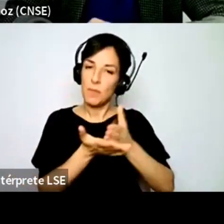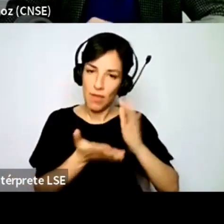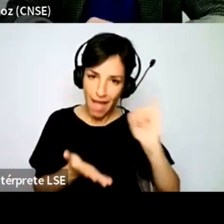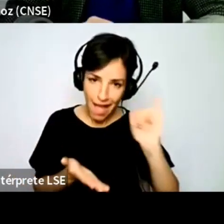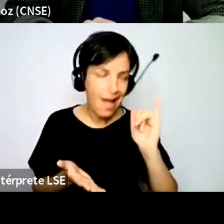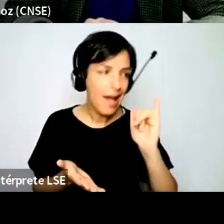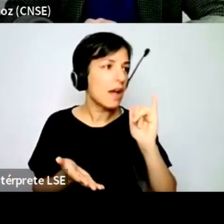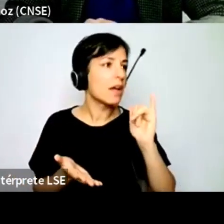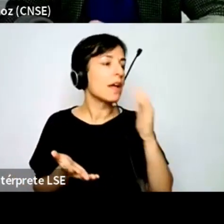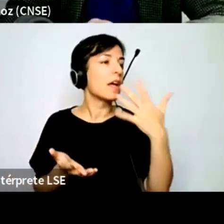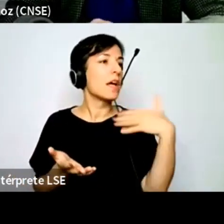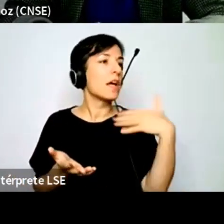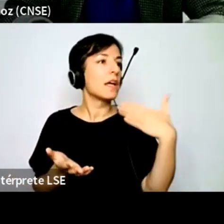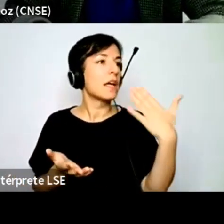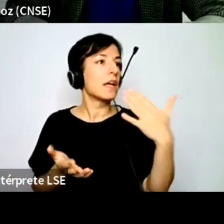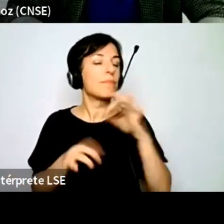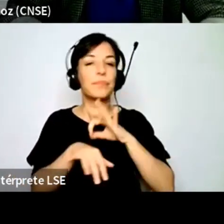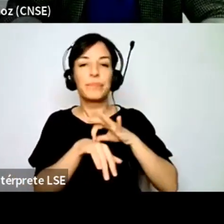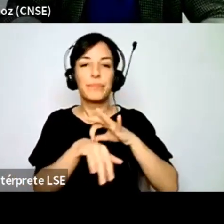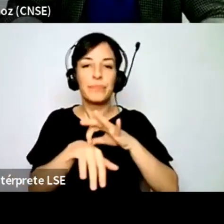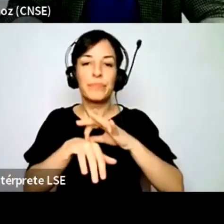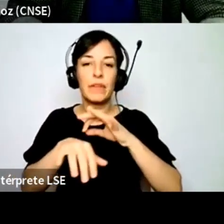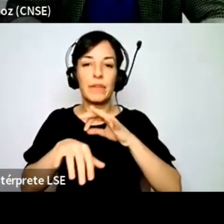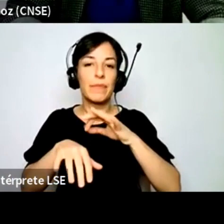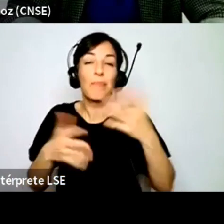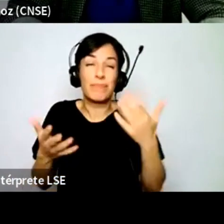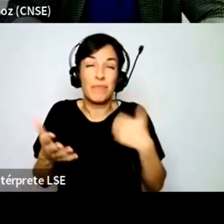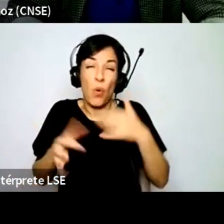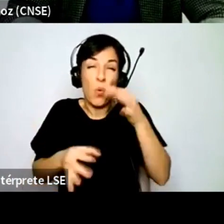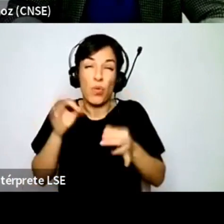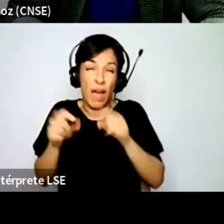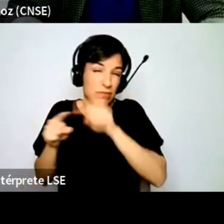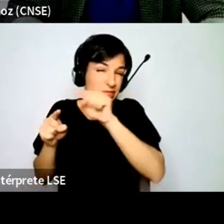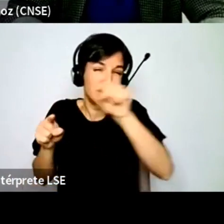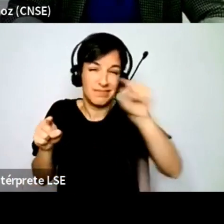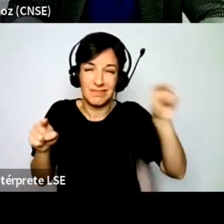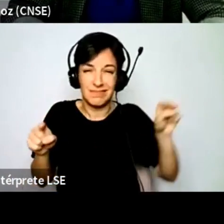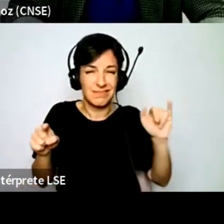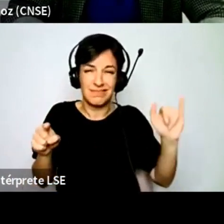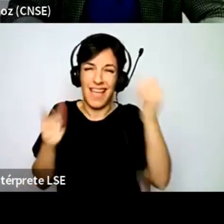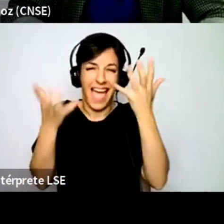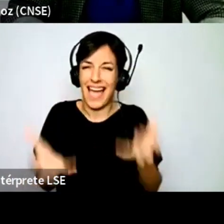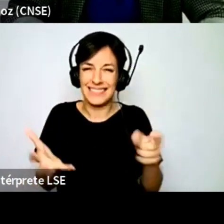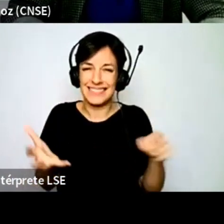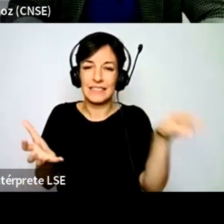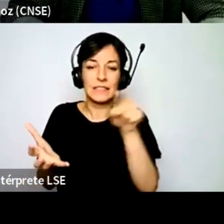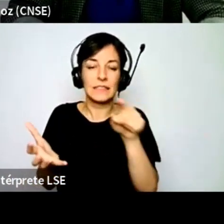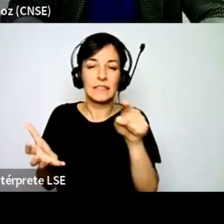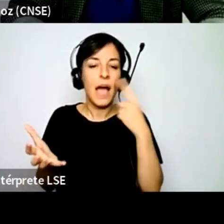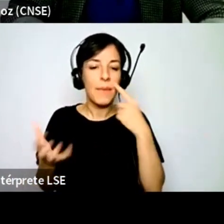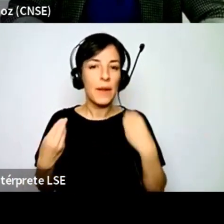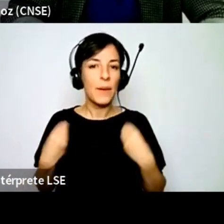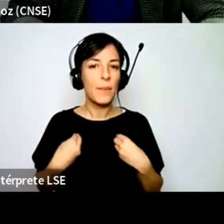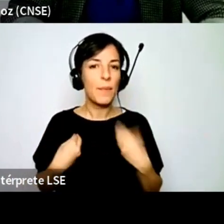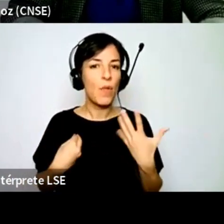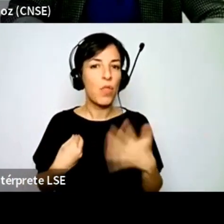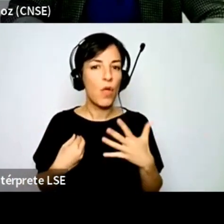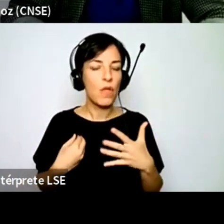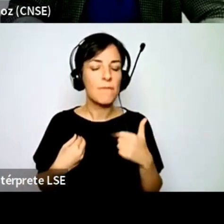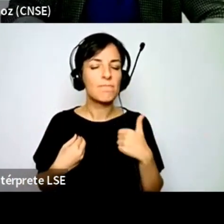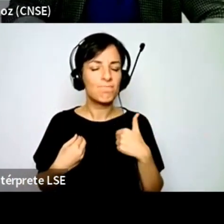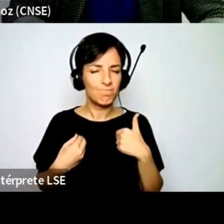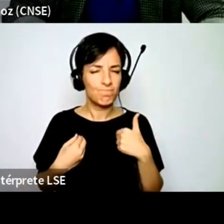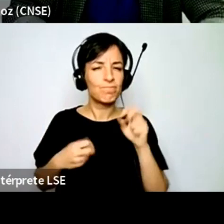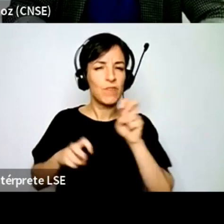hay orientación a la mediación en muchos juzgados. Entonces es cuestión de dónde resides,